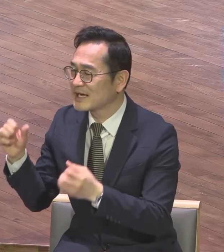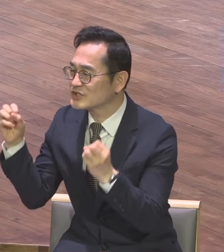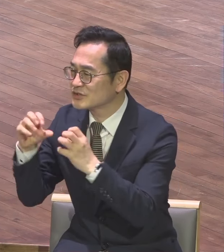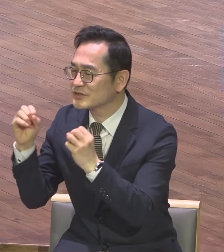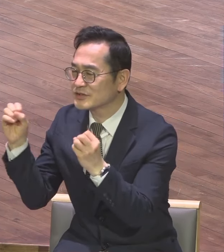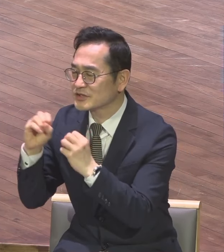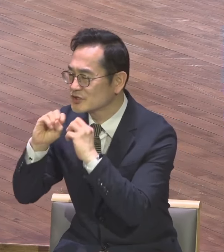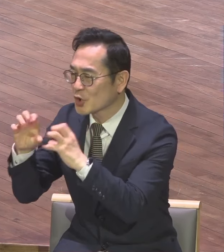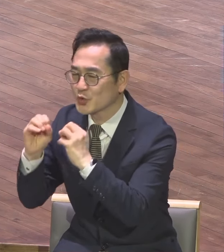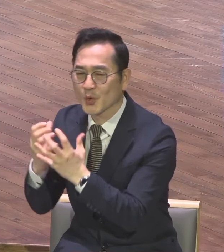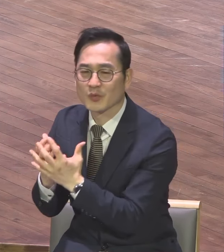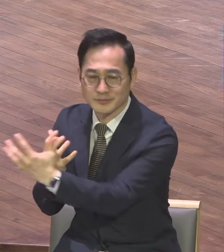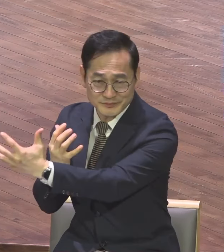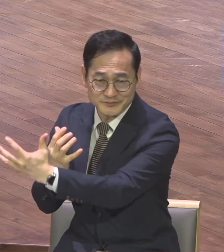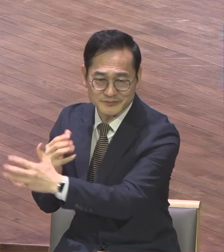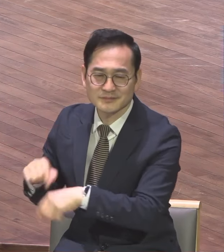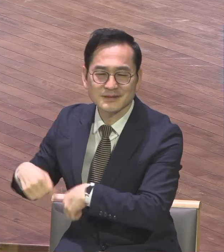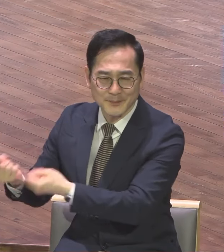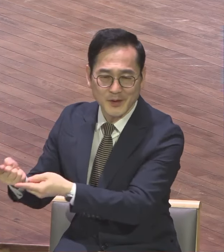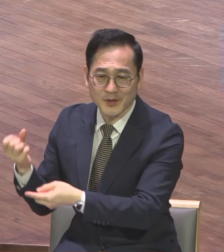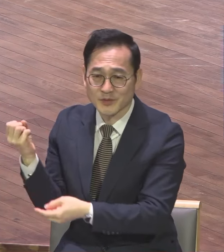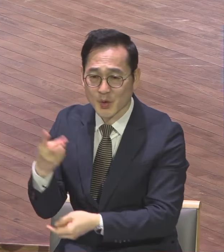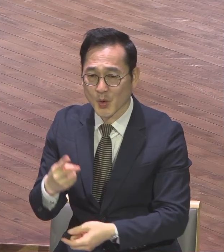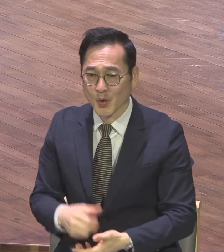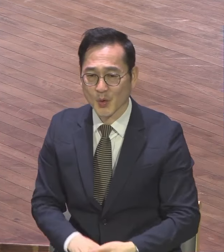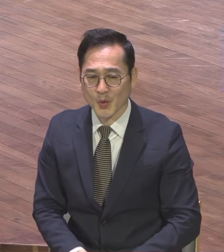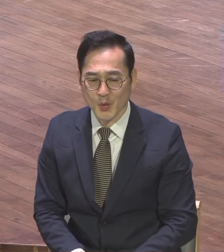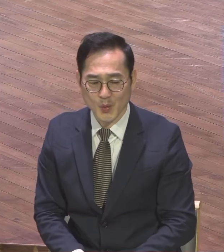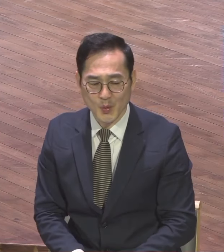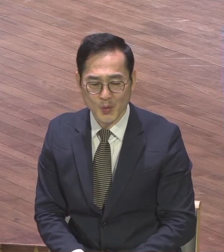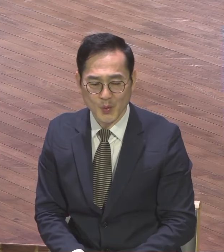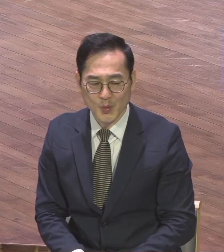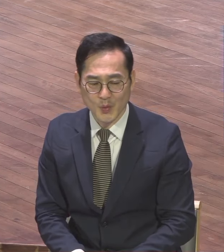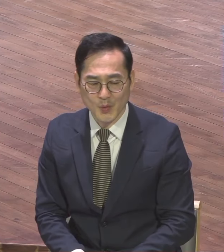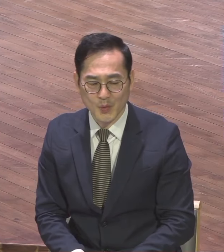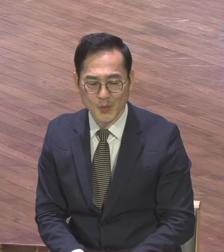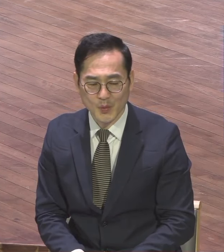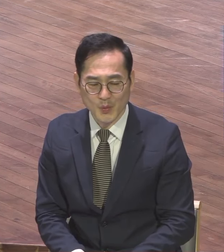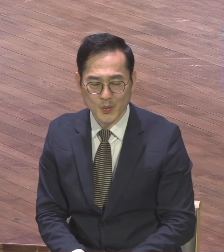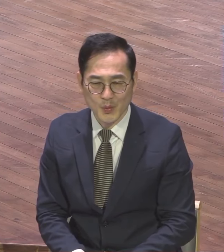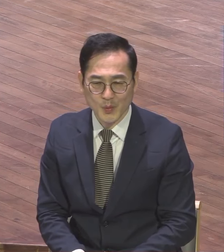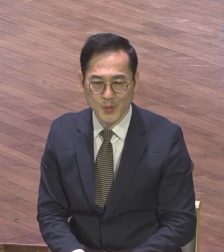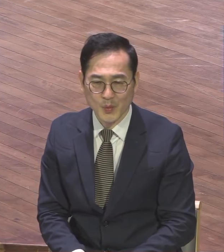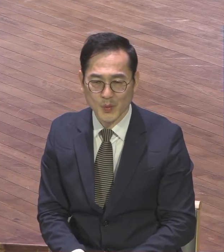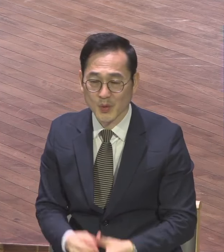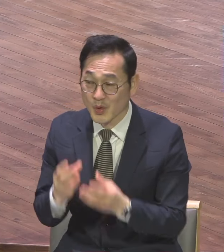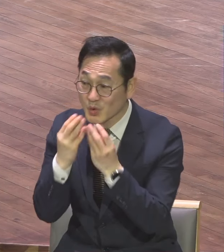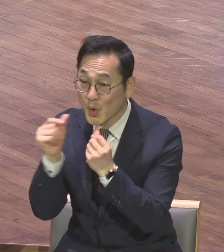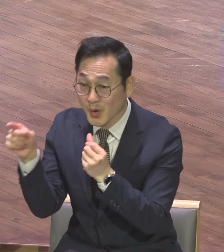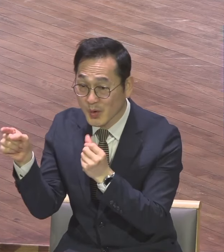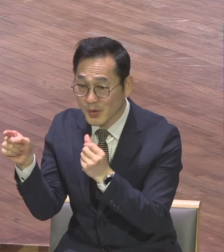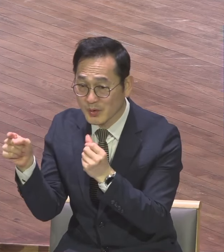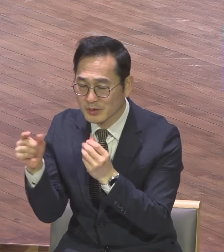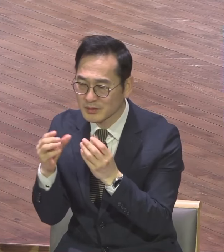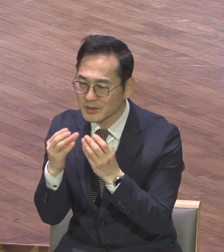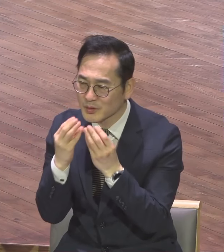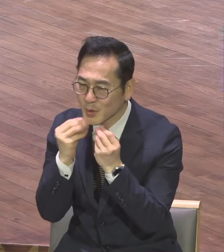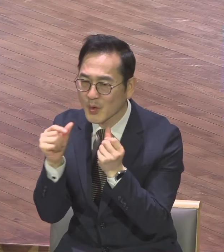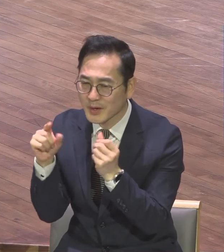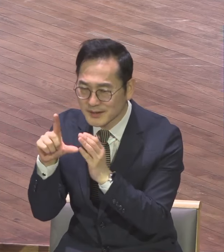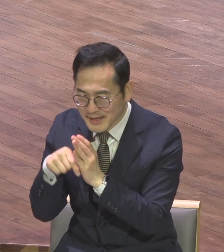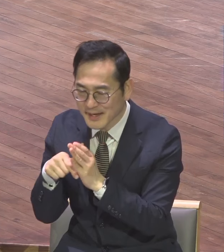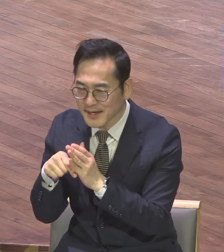되고 또 토요일에는 이제 핵심을 그곳에서 하고 또 주일에는